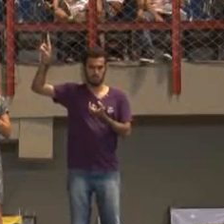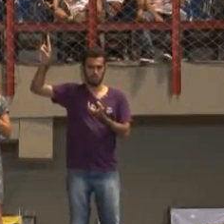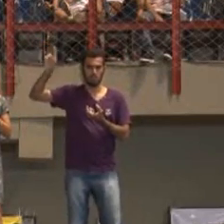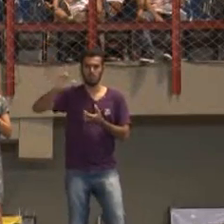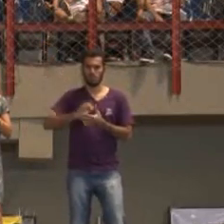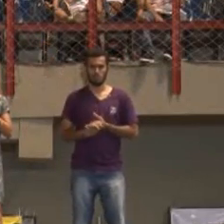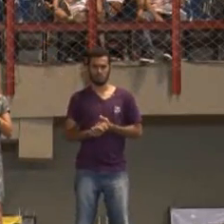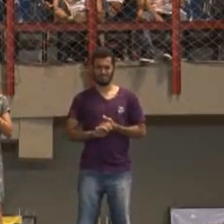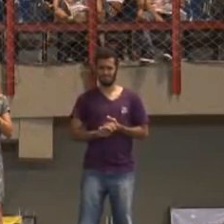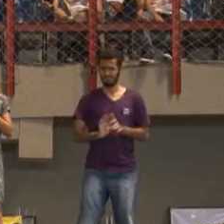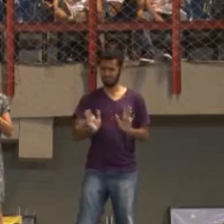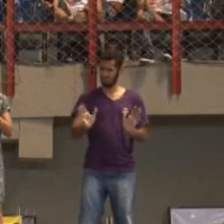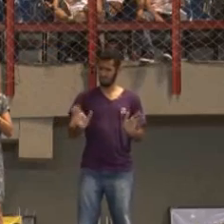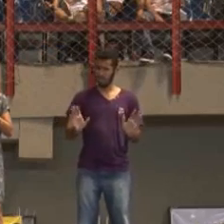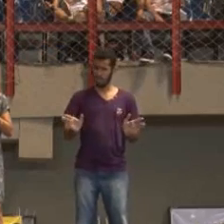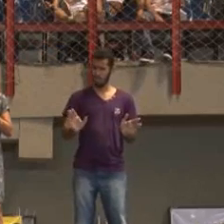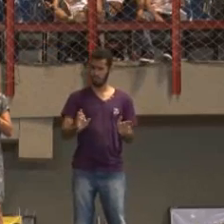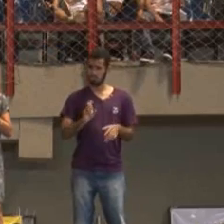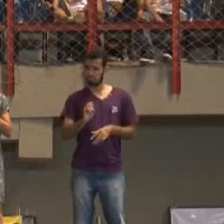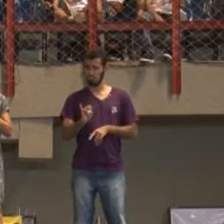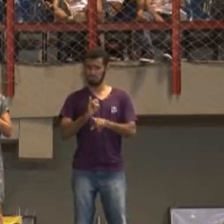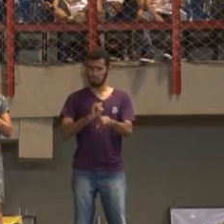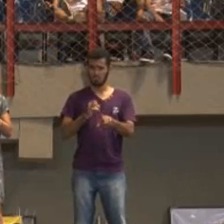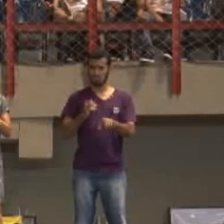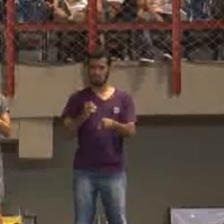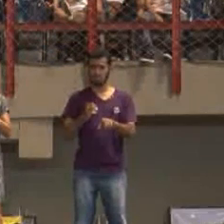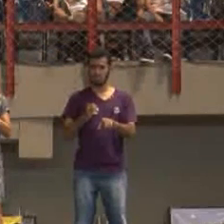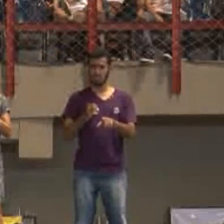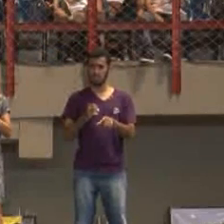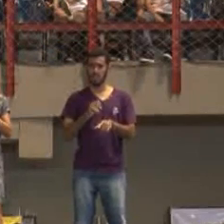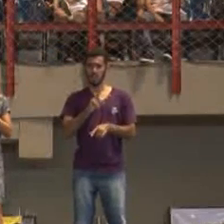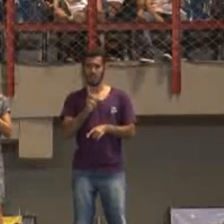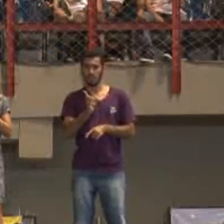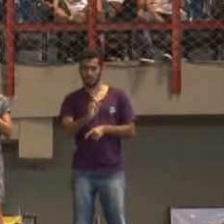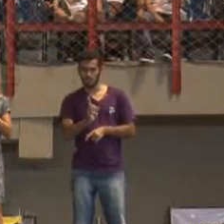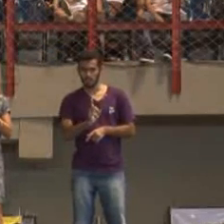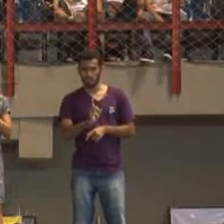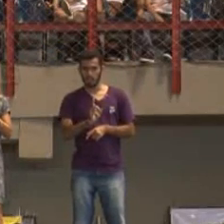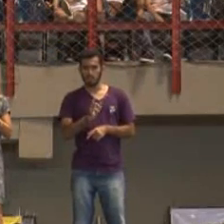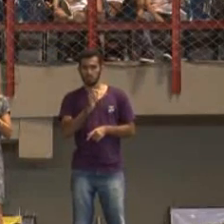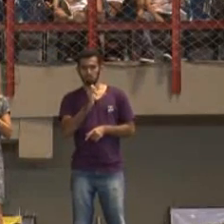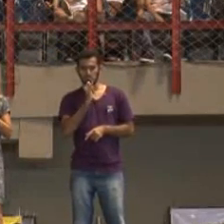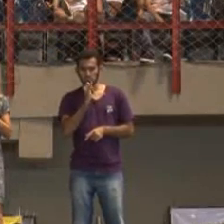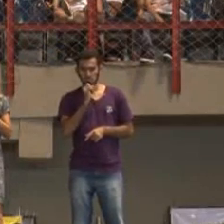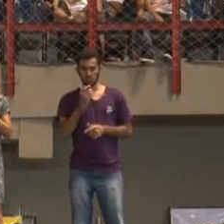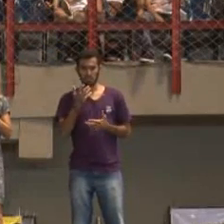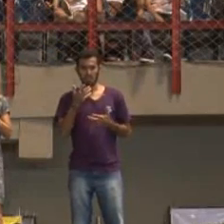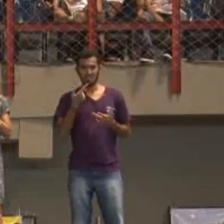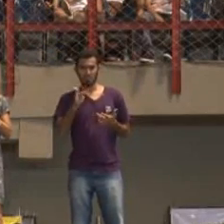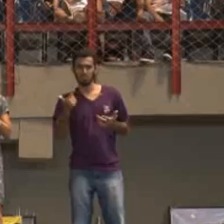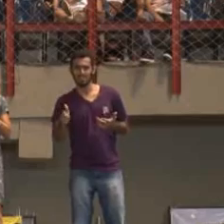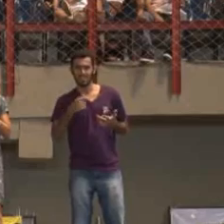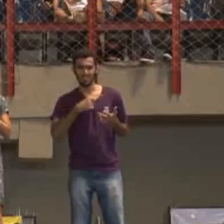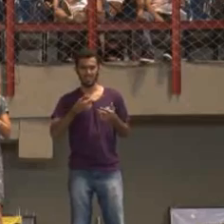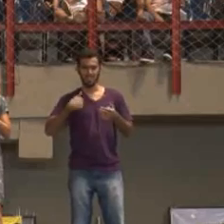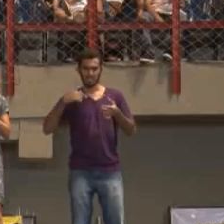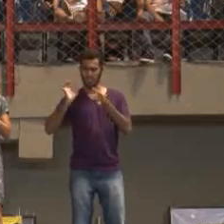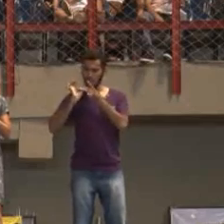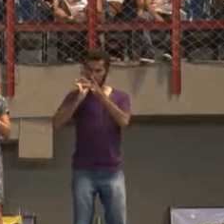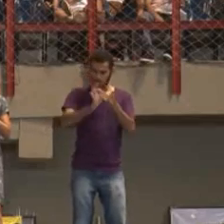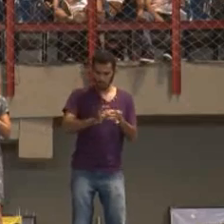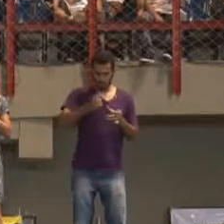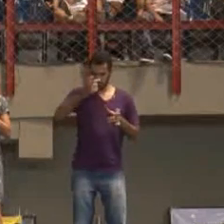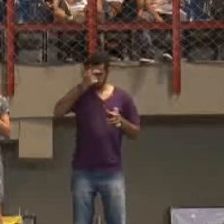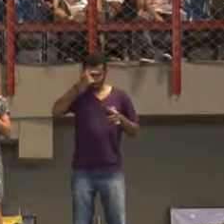Não use. Se você não for usar um dito popular para estabelecer uma relação de raciocínio, de lógica, do desenvolvimento